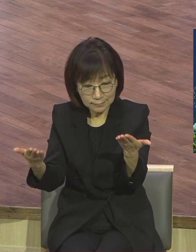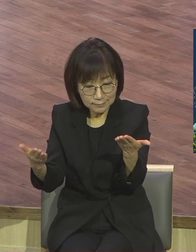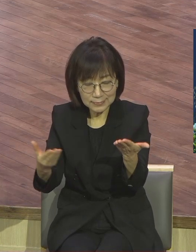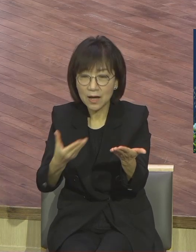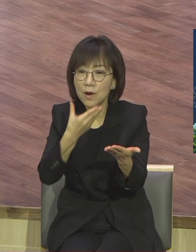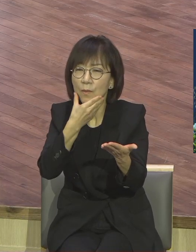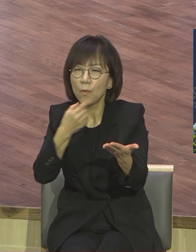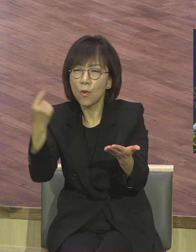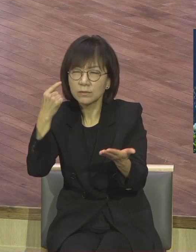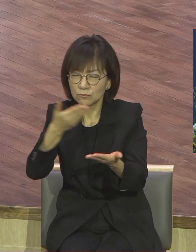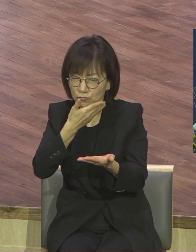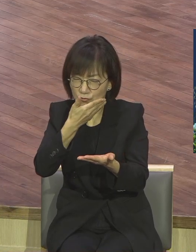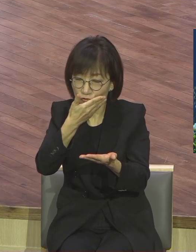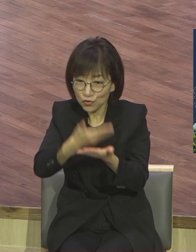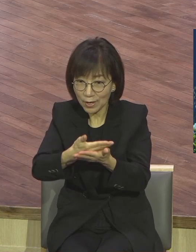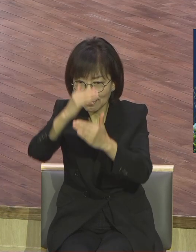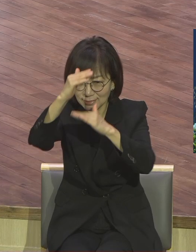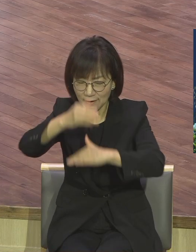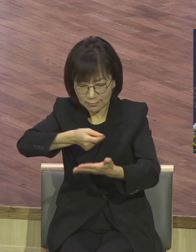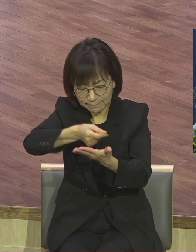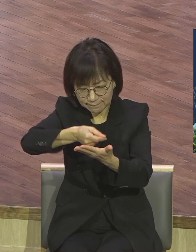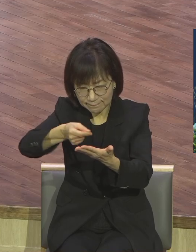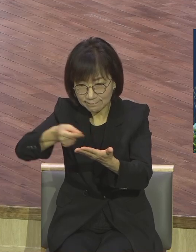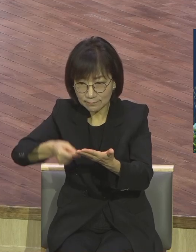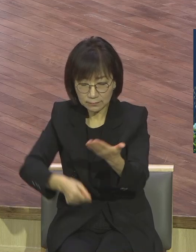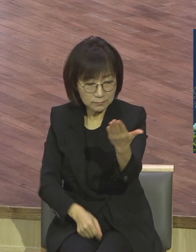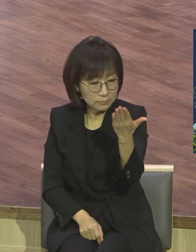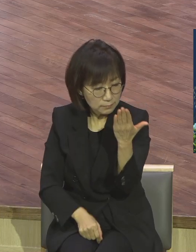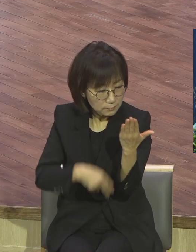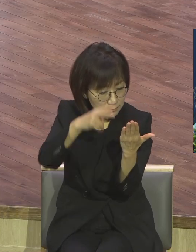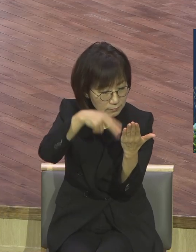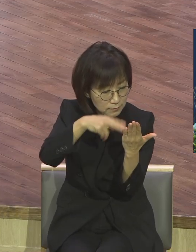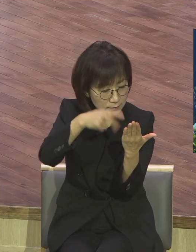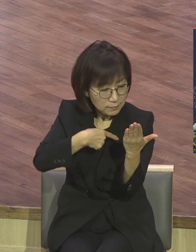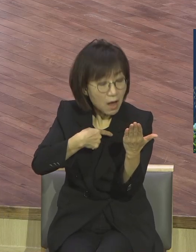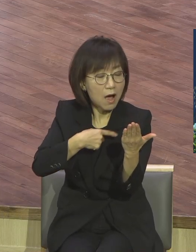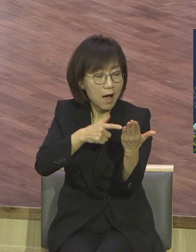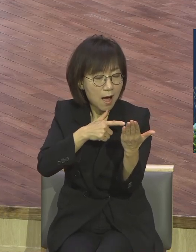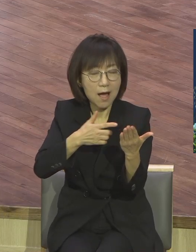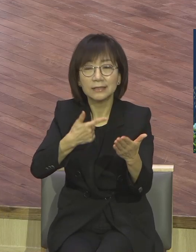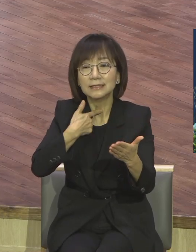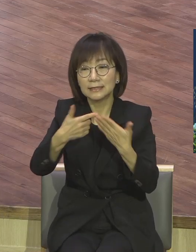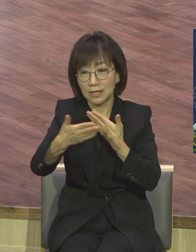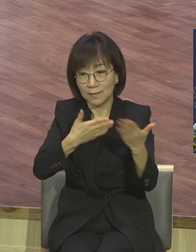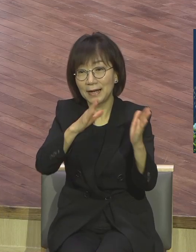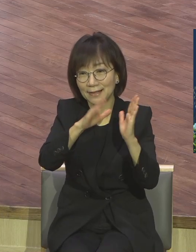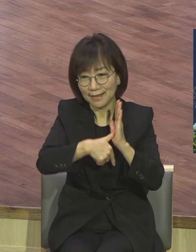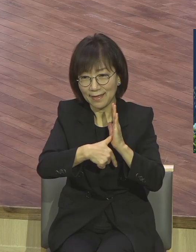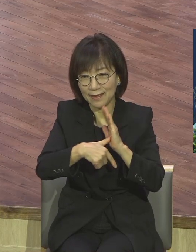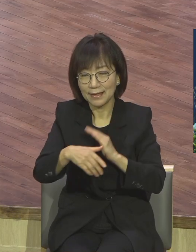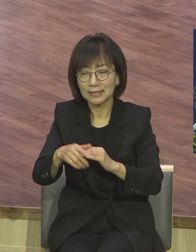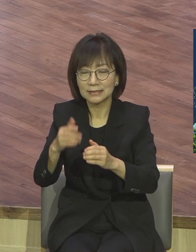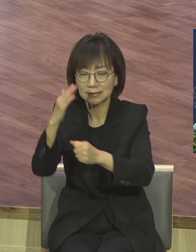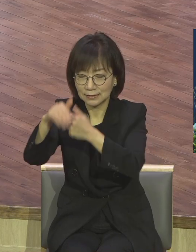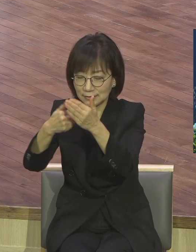복음의 진수를 맛보는 것이 가장 성경적 신앙생활이다.